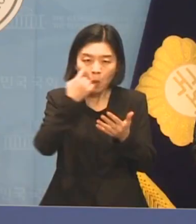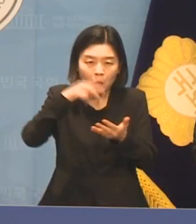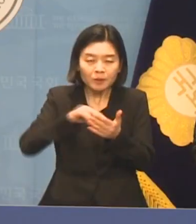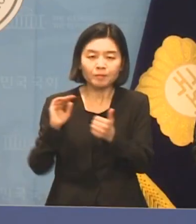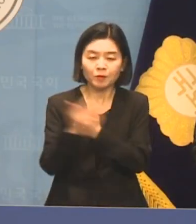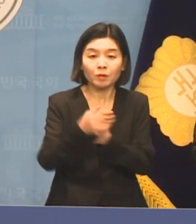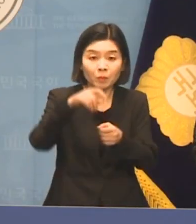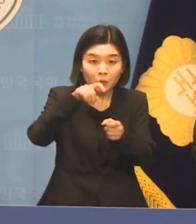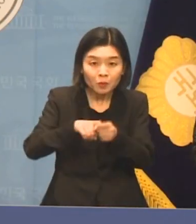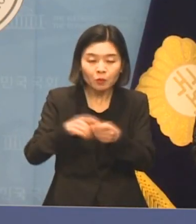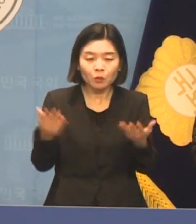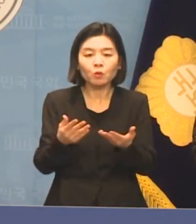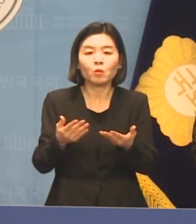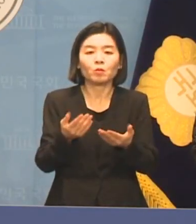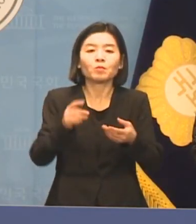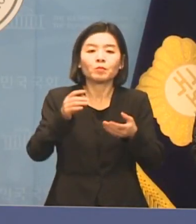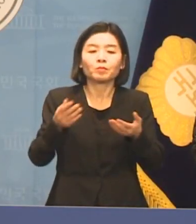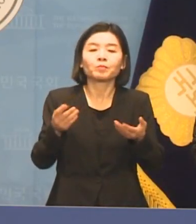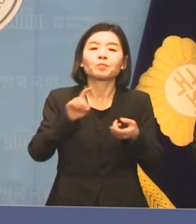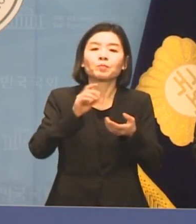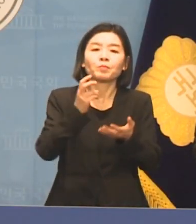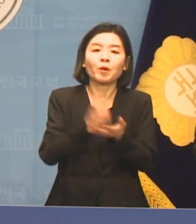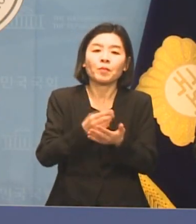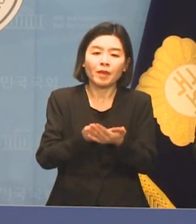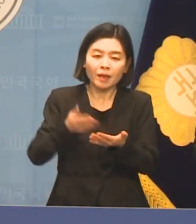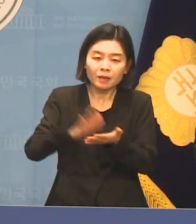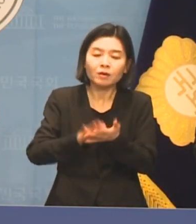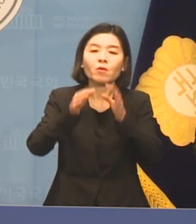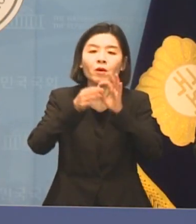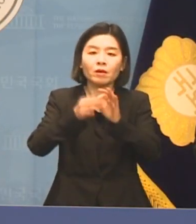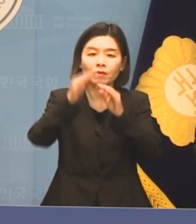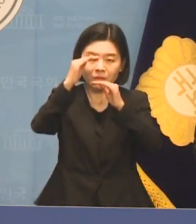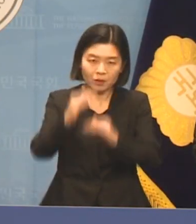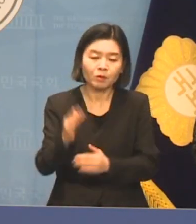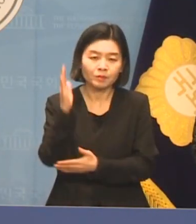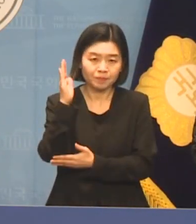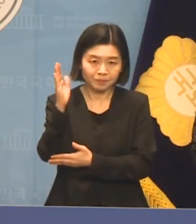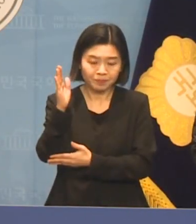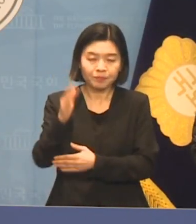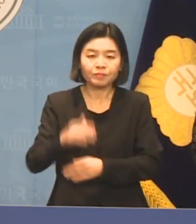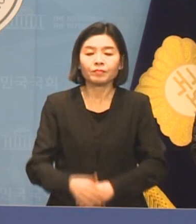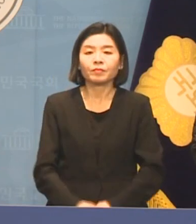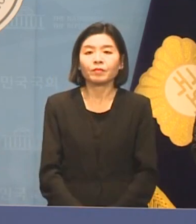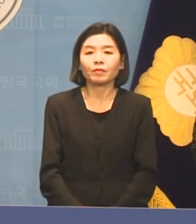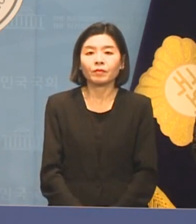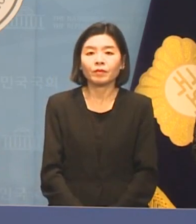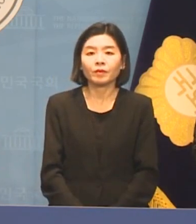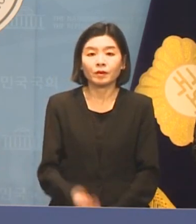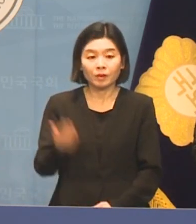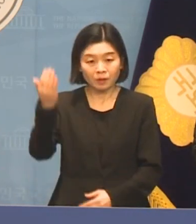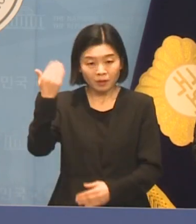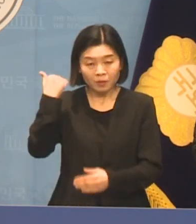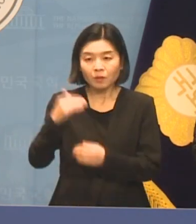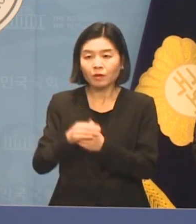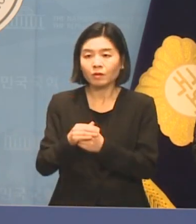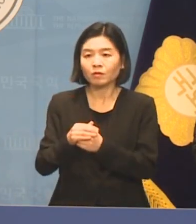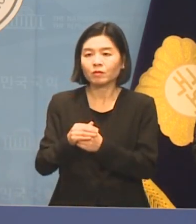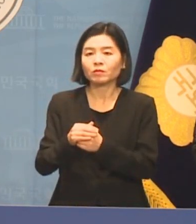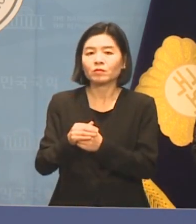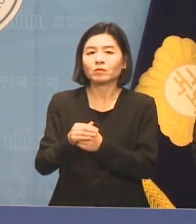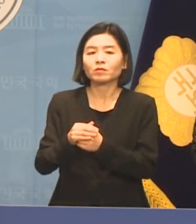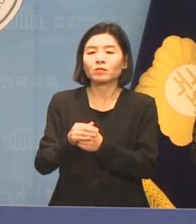발의 기자회견을 시작하도록 하겠습니다. 오늘 기자회견은 지난해 내란 정권의 두 번의 거부권으로